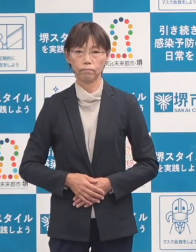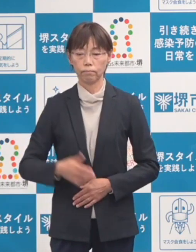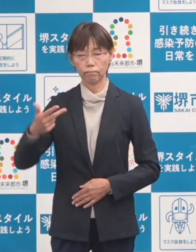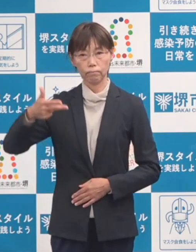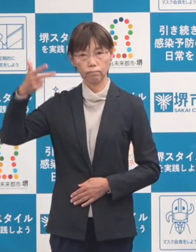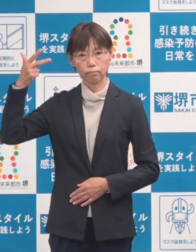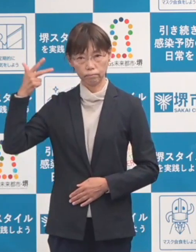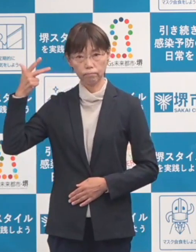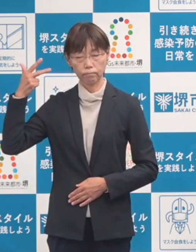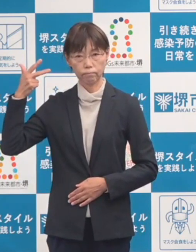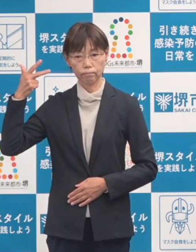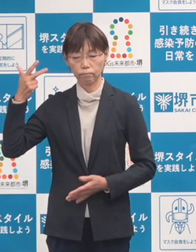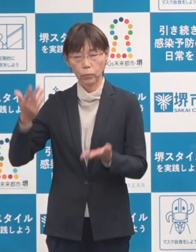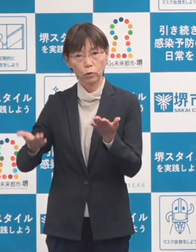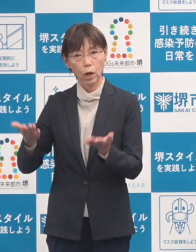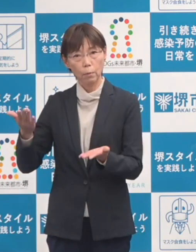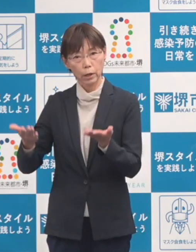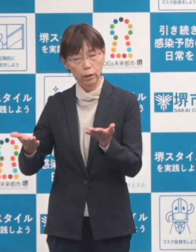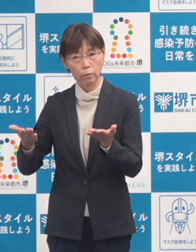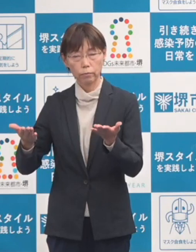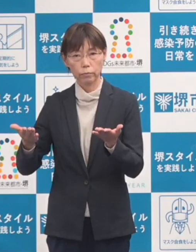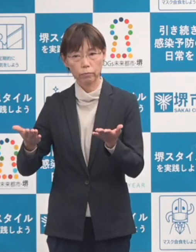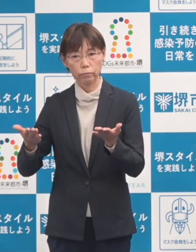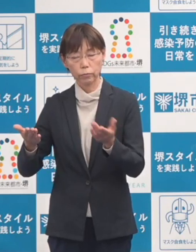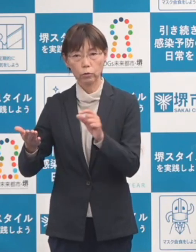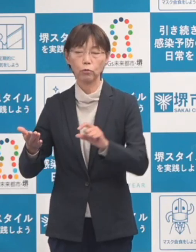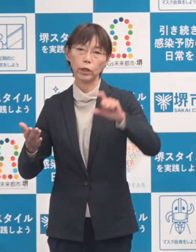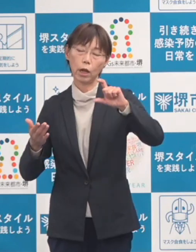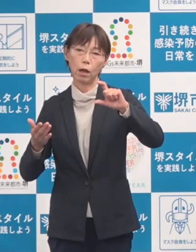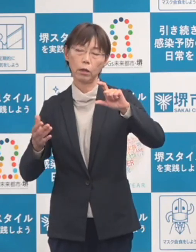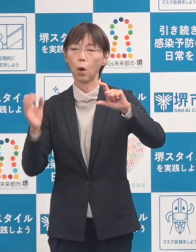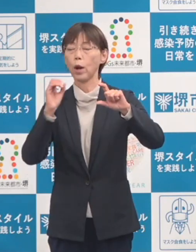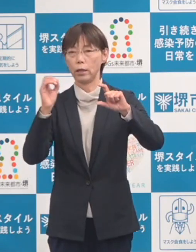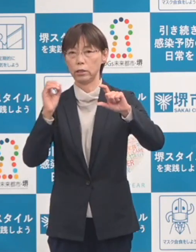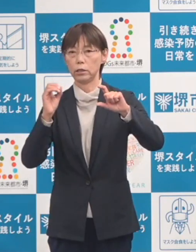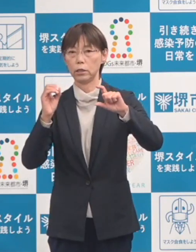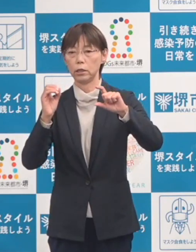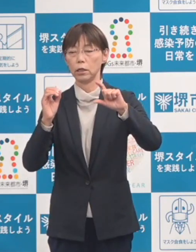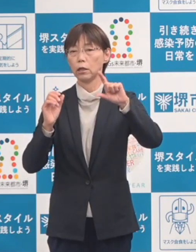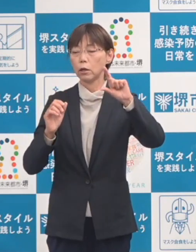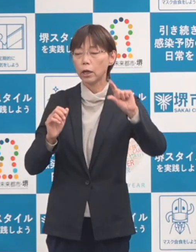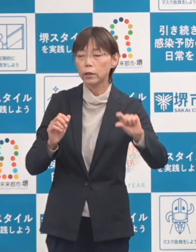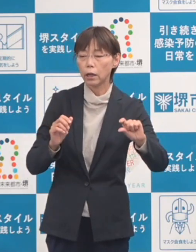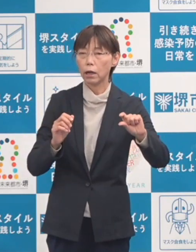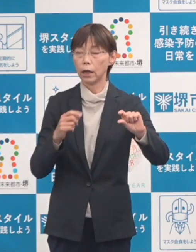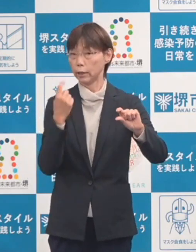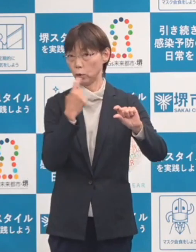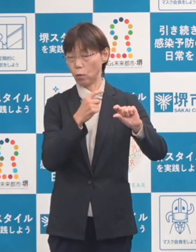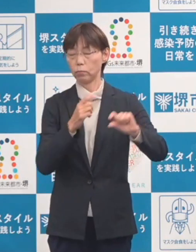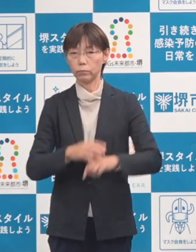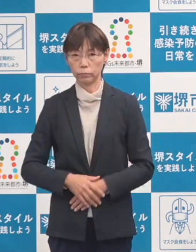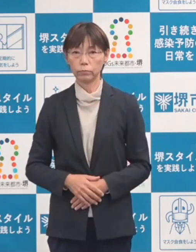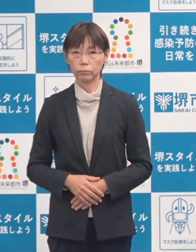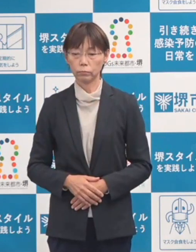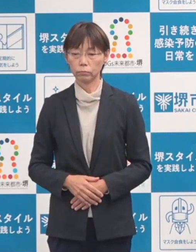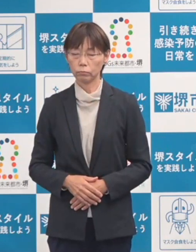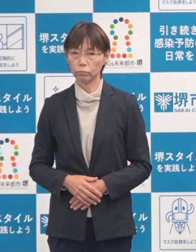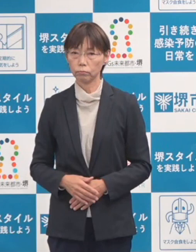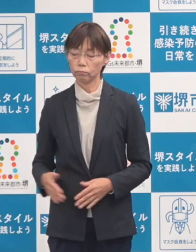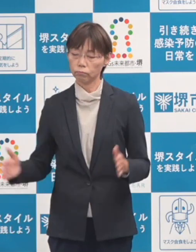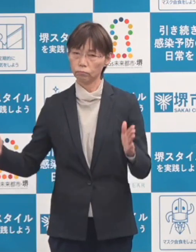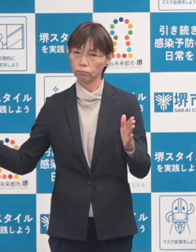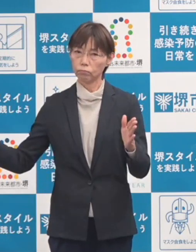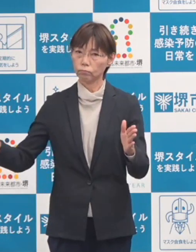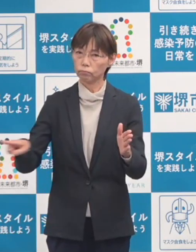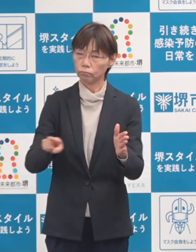週の同じ曜日よりも多い日がオレンジ、少ない日が白で、このもう1ヶ月間まるまる全数届